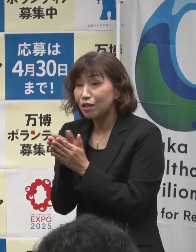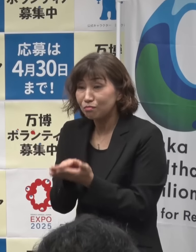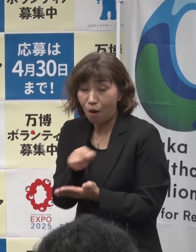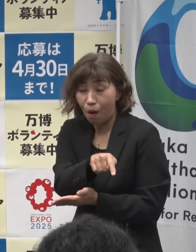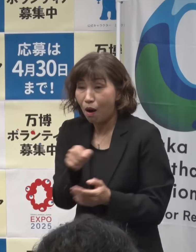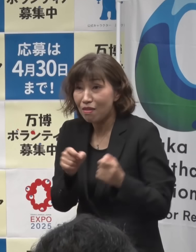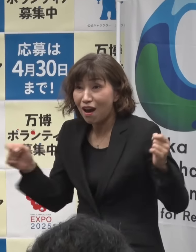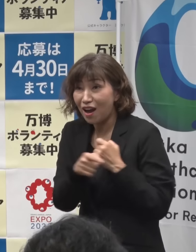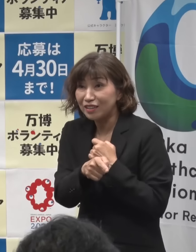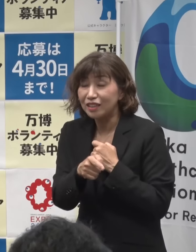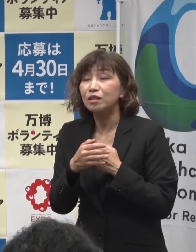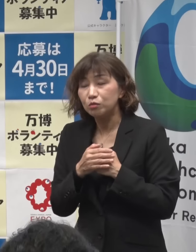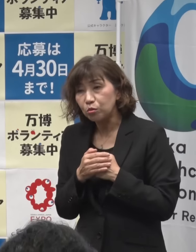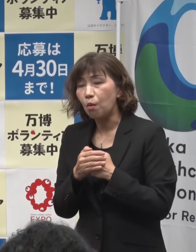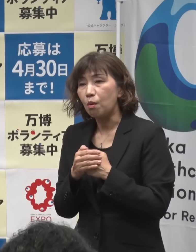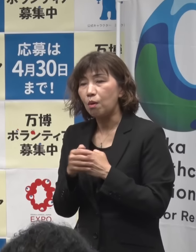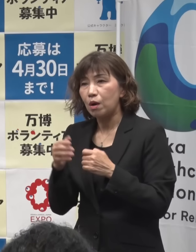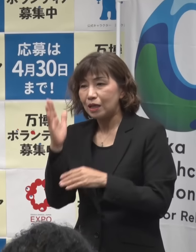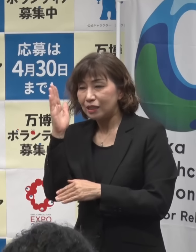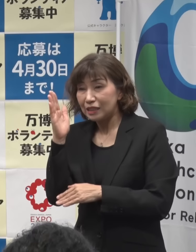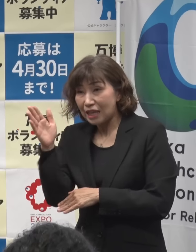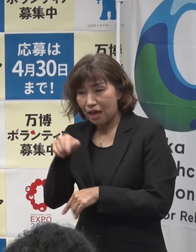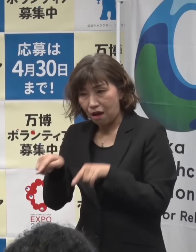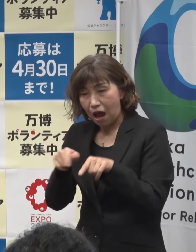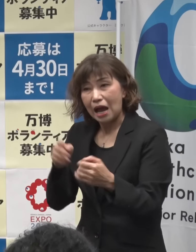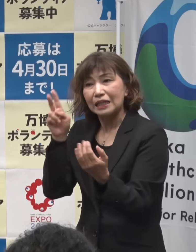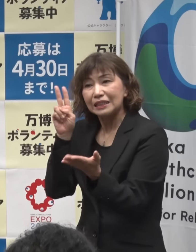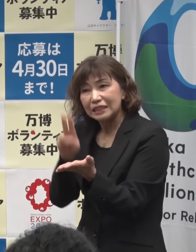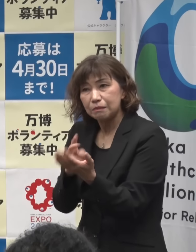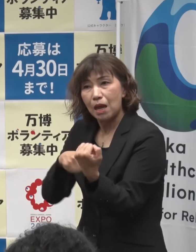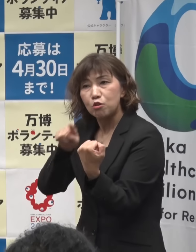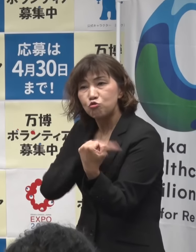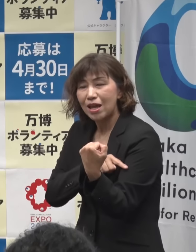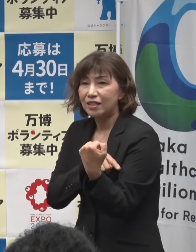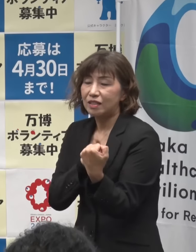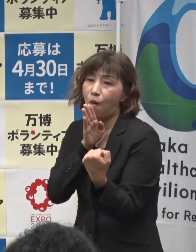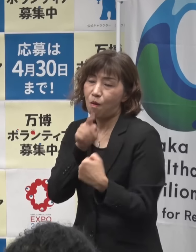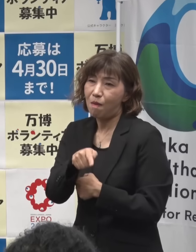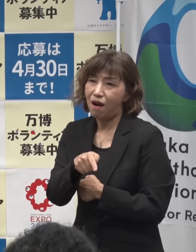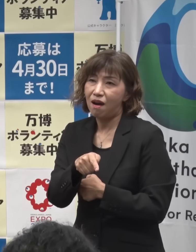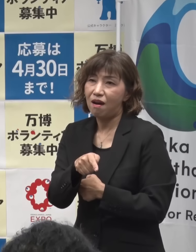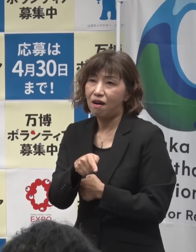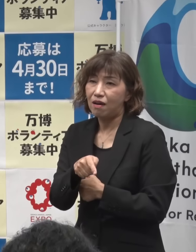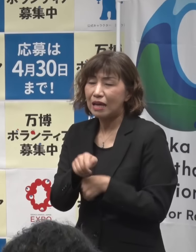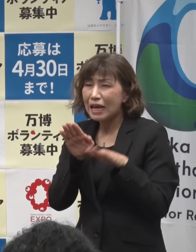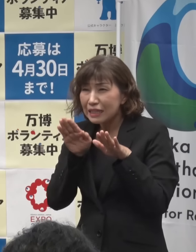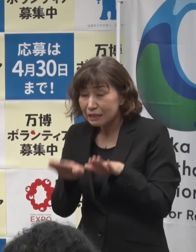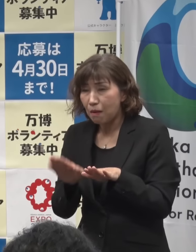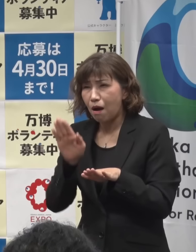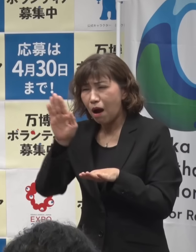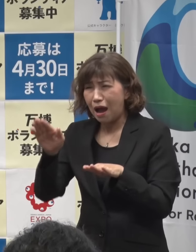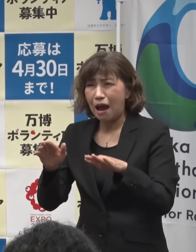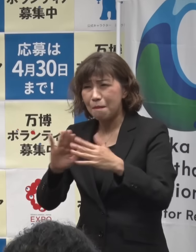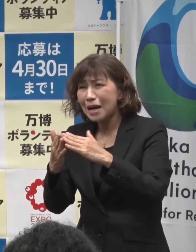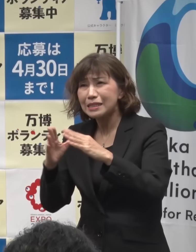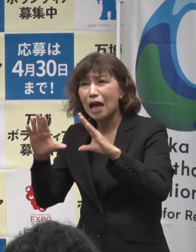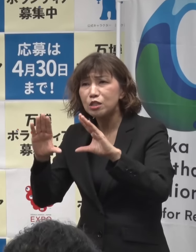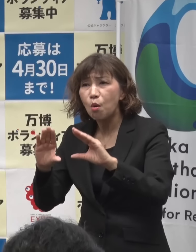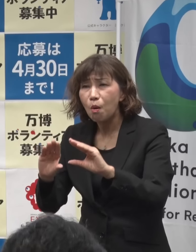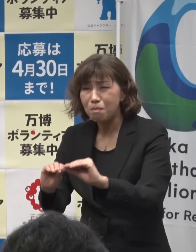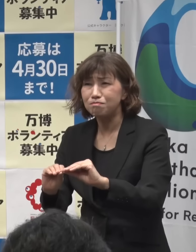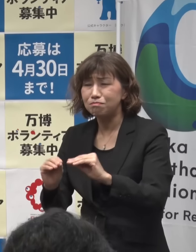のはあってもいいんじゃないかというふうに思ってますし、これだけ人口少子化の中で町が消滅するような状況において、ね、やっぱり次世代が